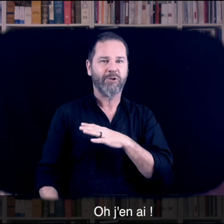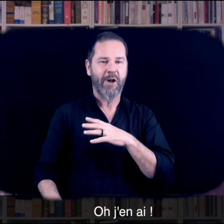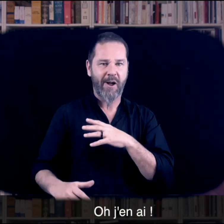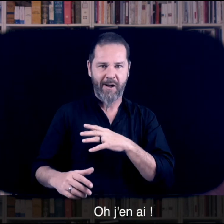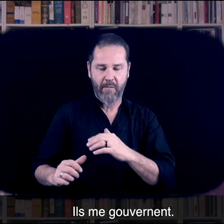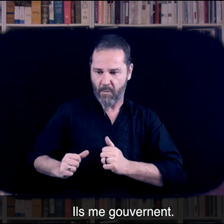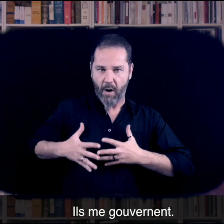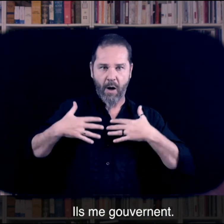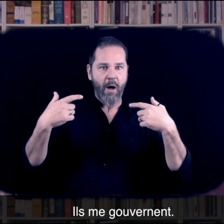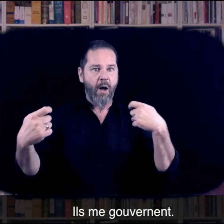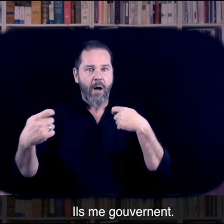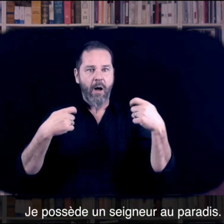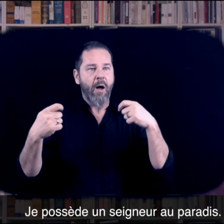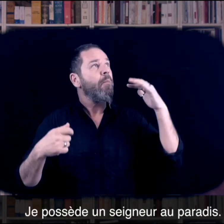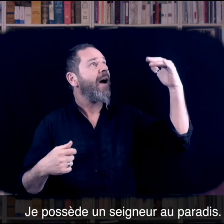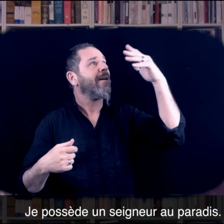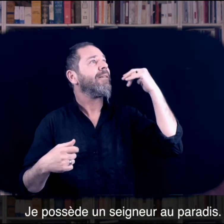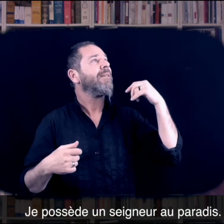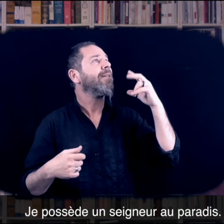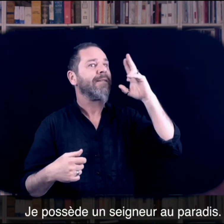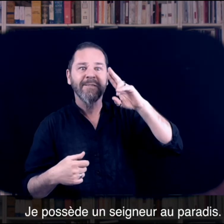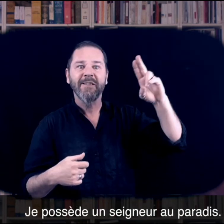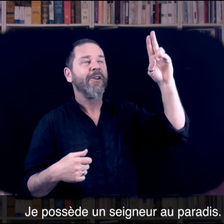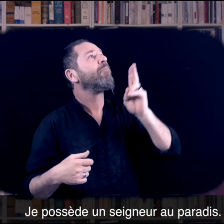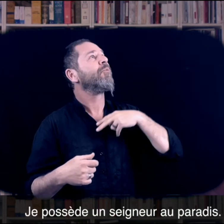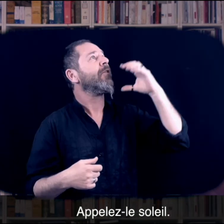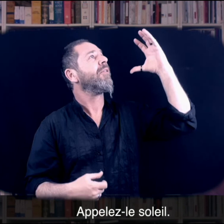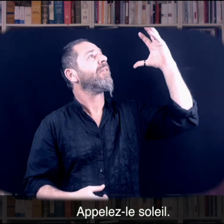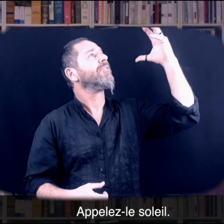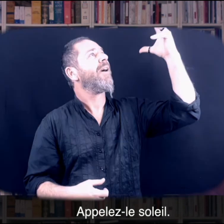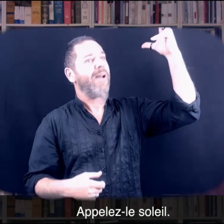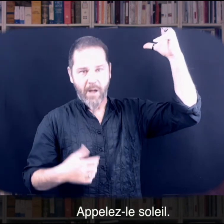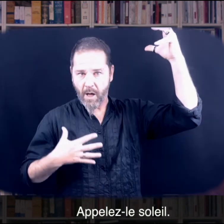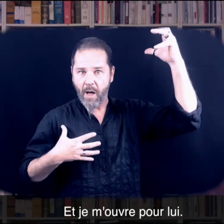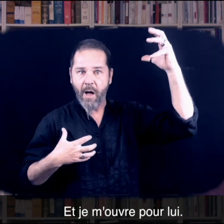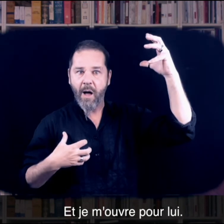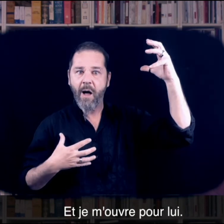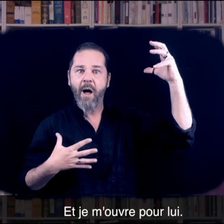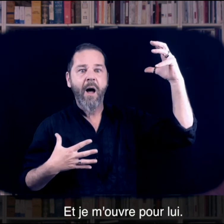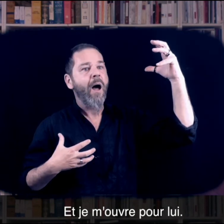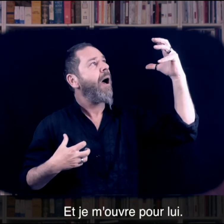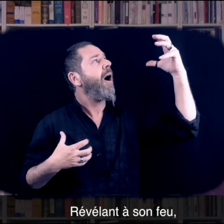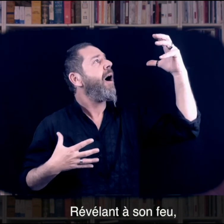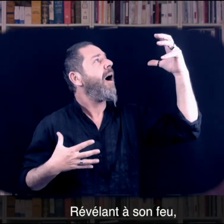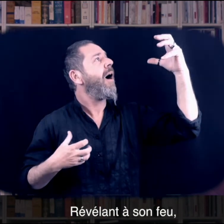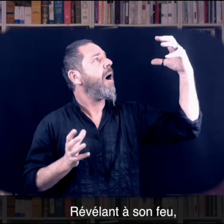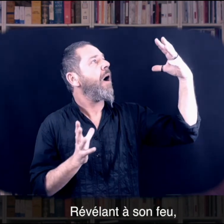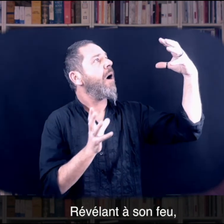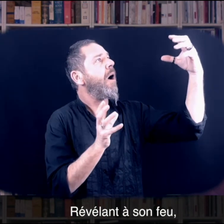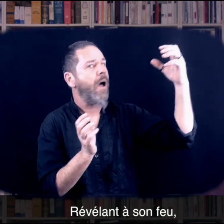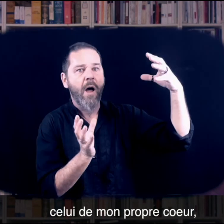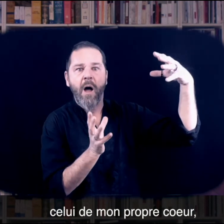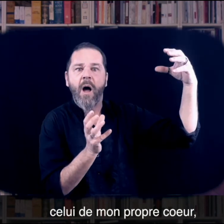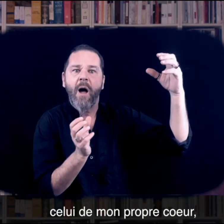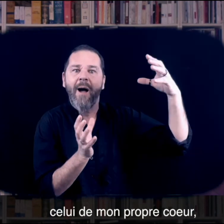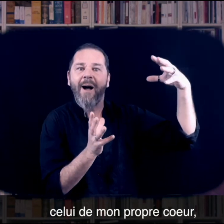oh, j'en ai, ils me gouvernent. Je possède un seigneur au paradis, appelé le soleil, et je m'ouvre pour lui, révélant à